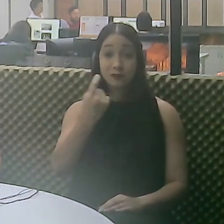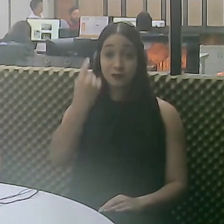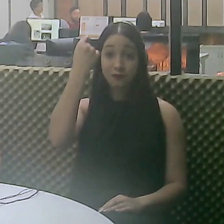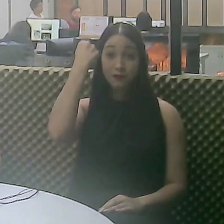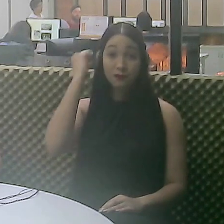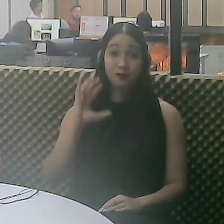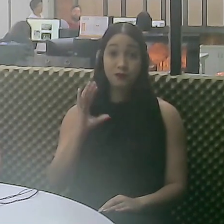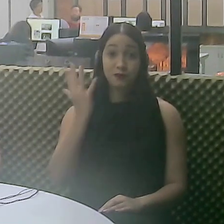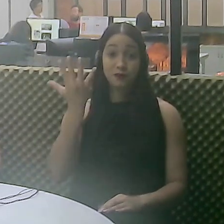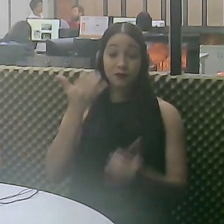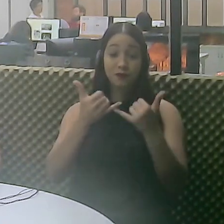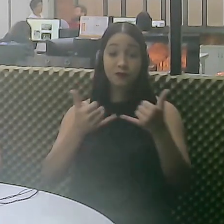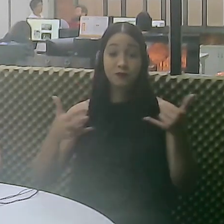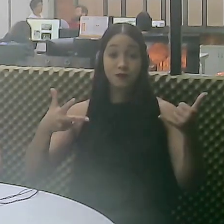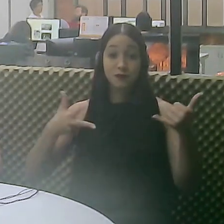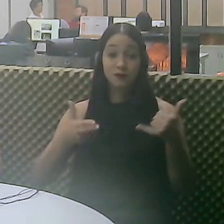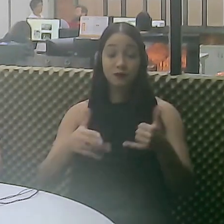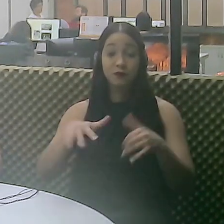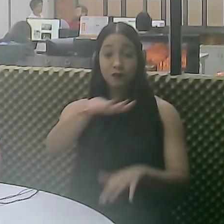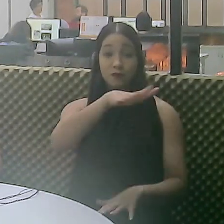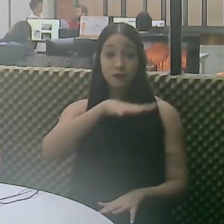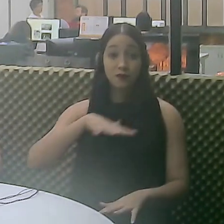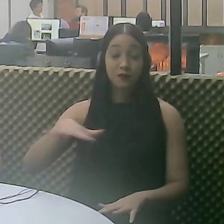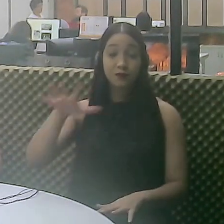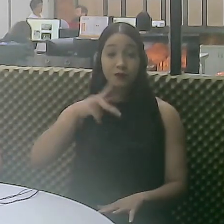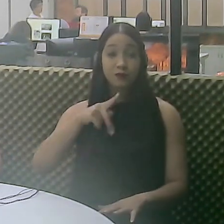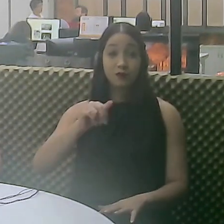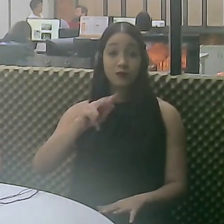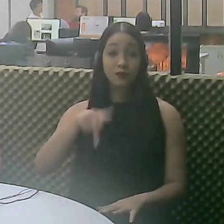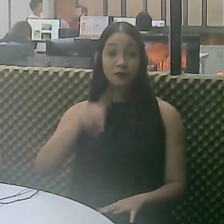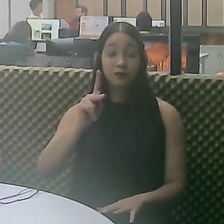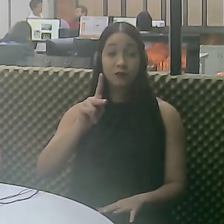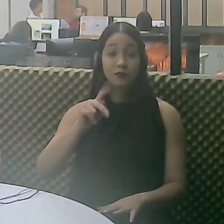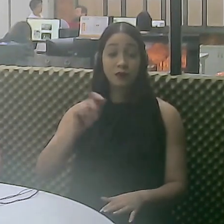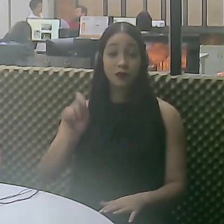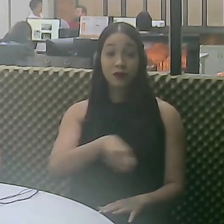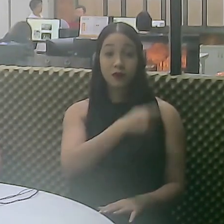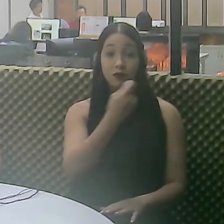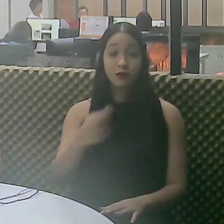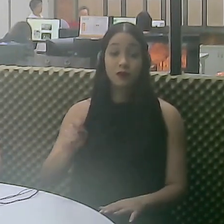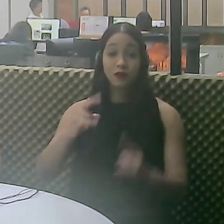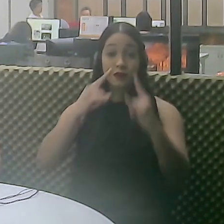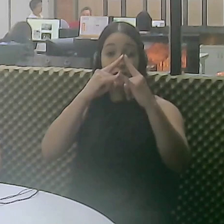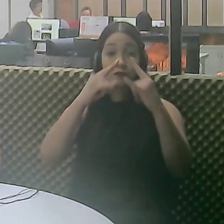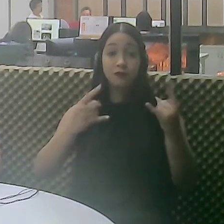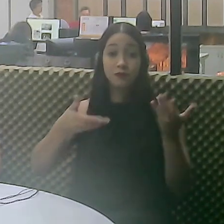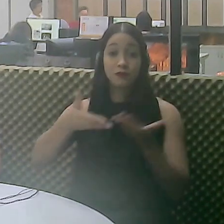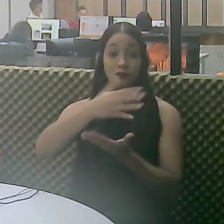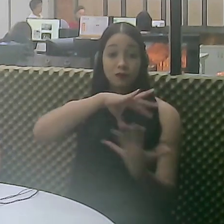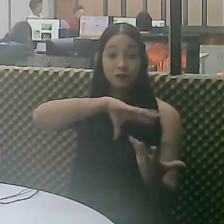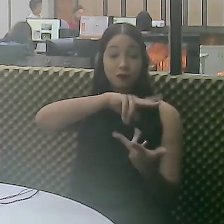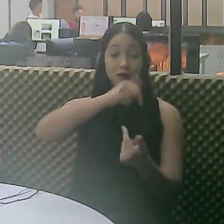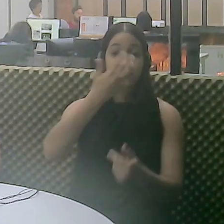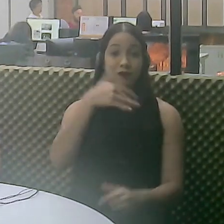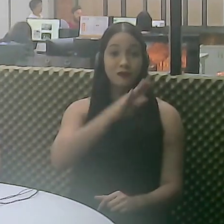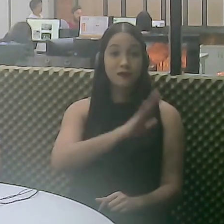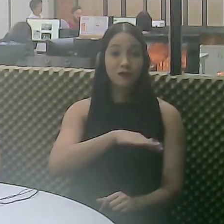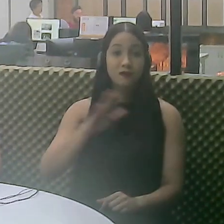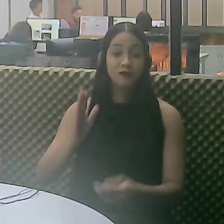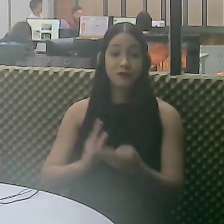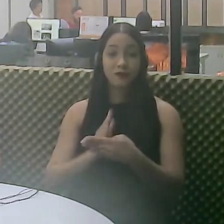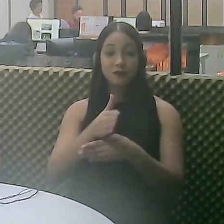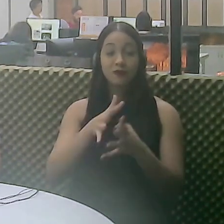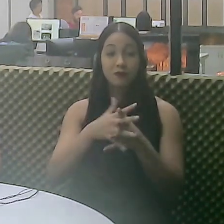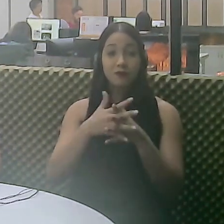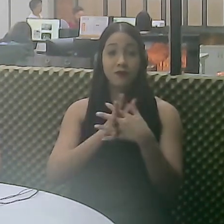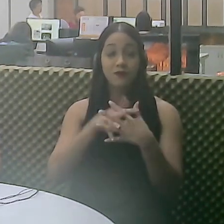ocorreu a entrega da nova Arena Parque, quadra de tênis de campo, quiosque de convivência no mundo da criança e portarias do